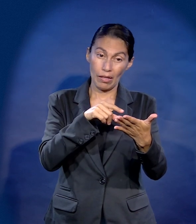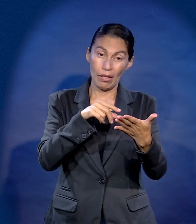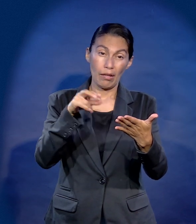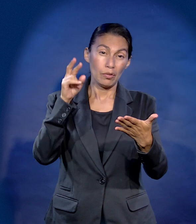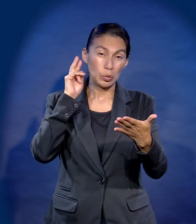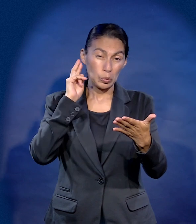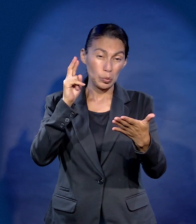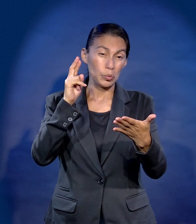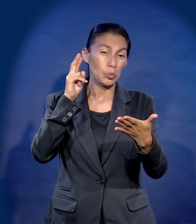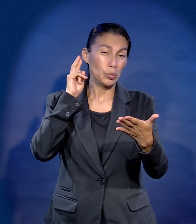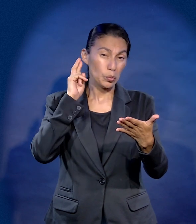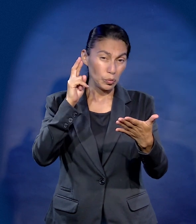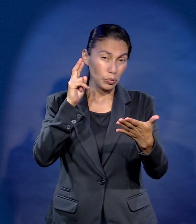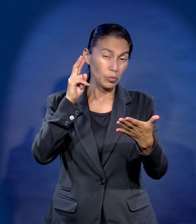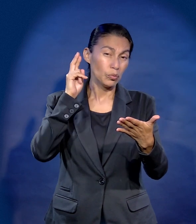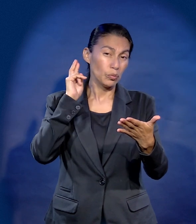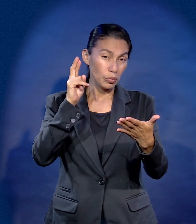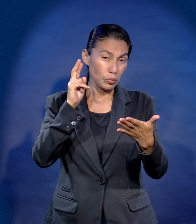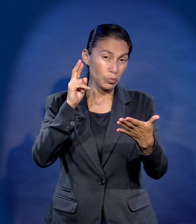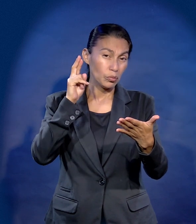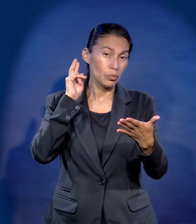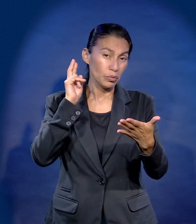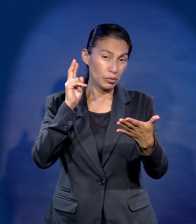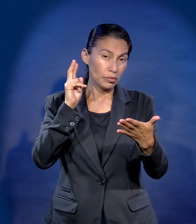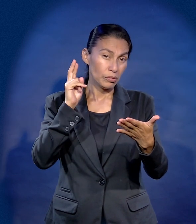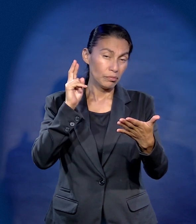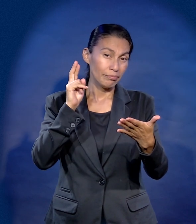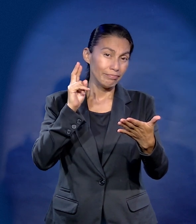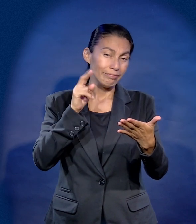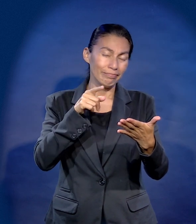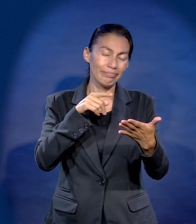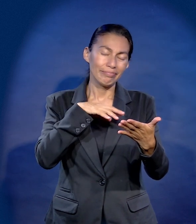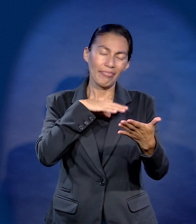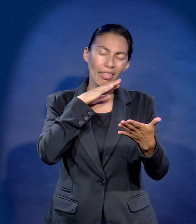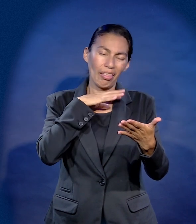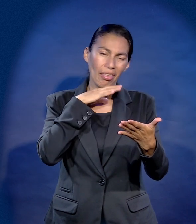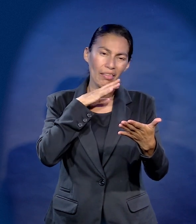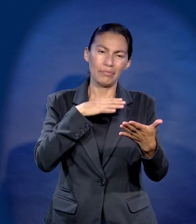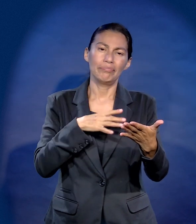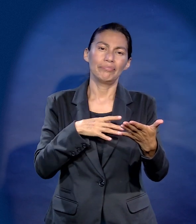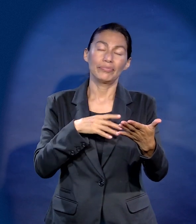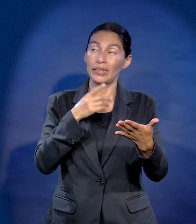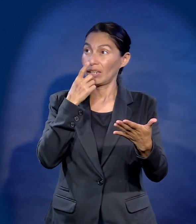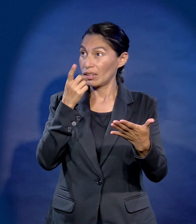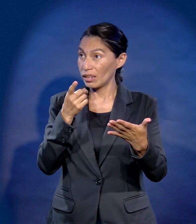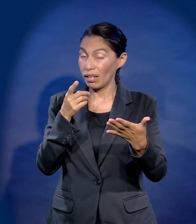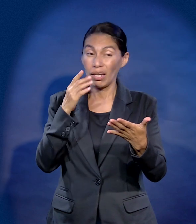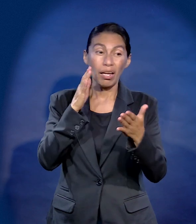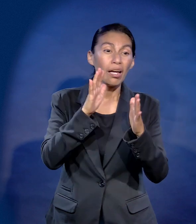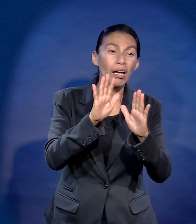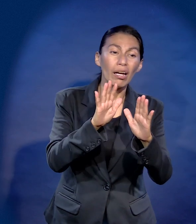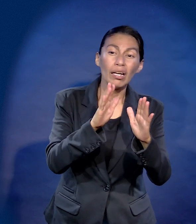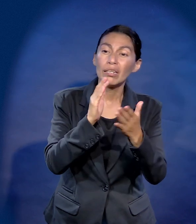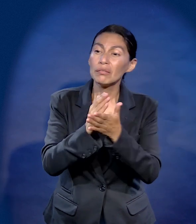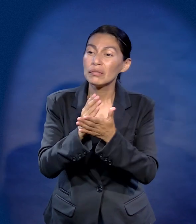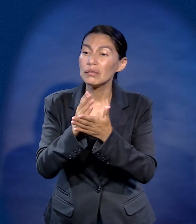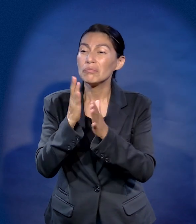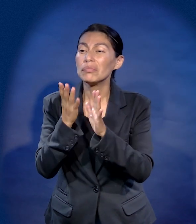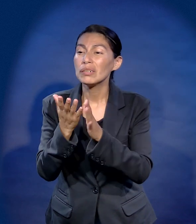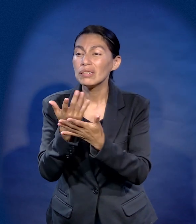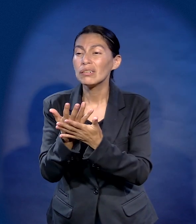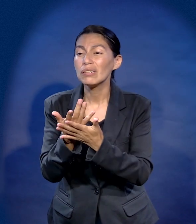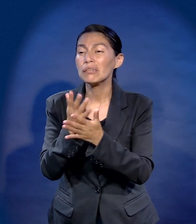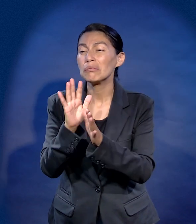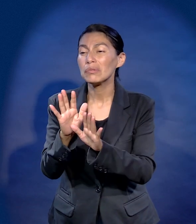Y la alarma de la palabra de Dios suena y suena y suena y suena y suena. Detente, para, no es